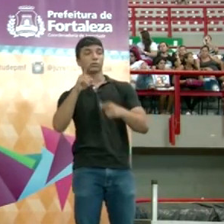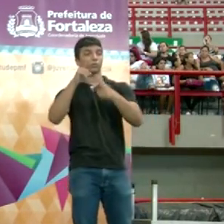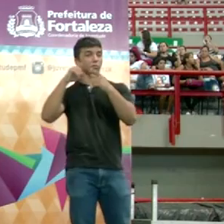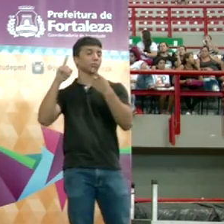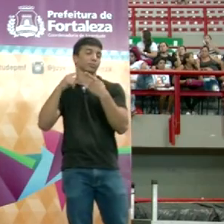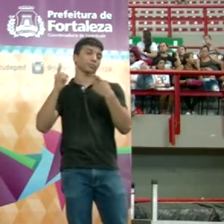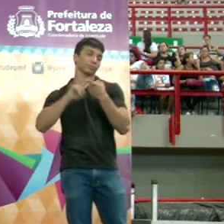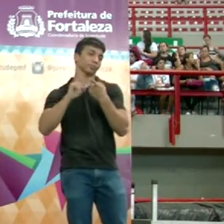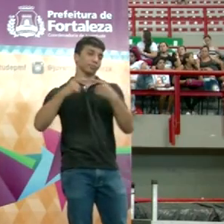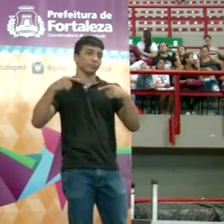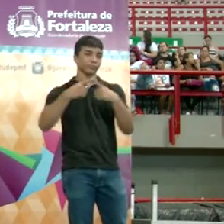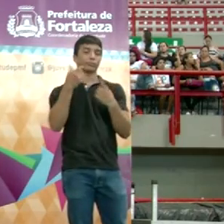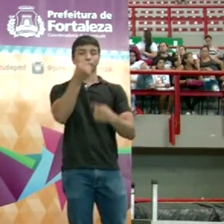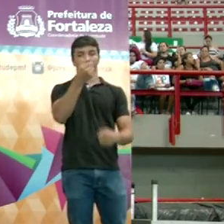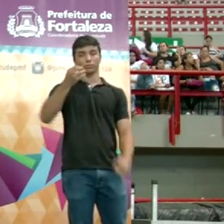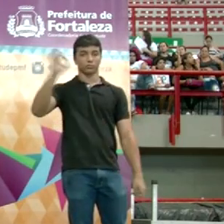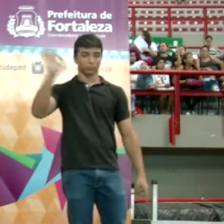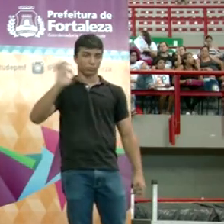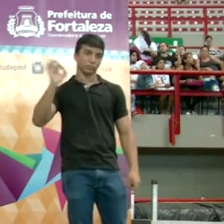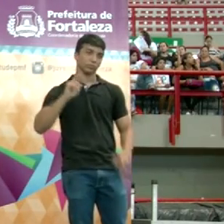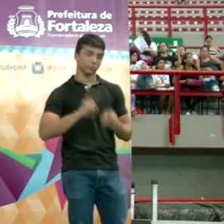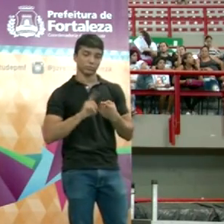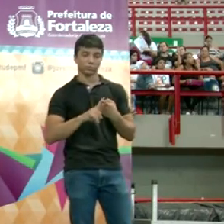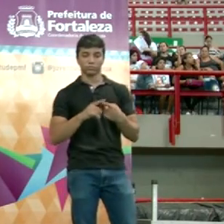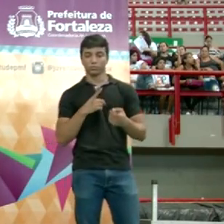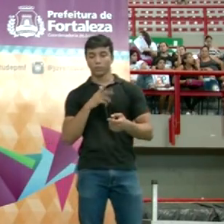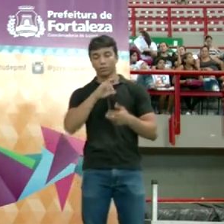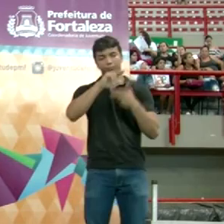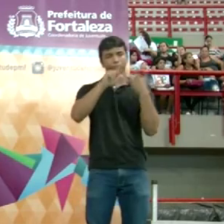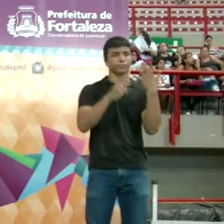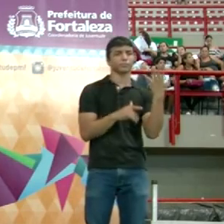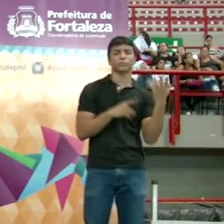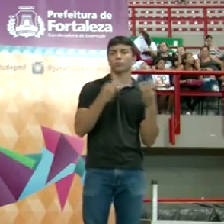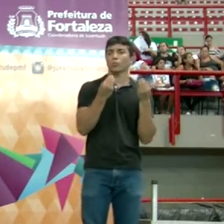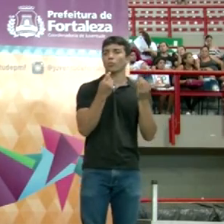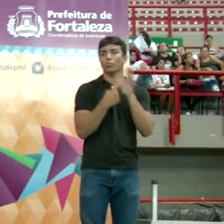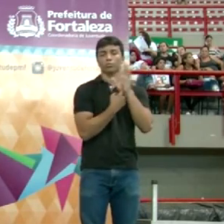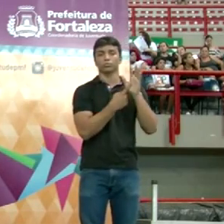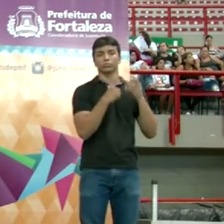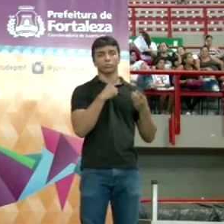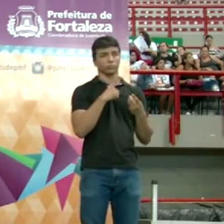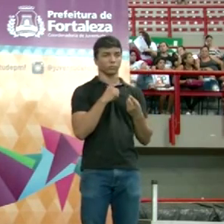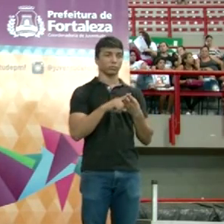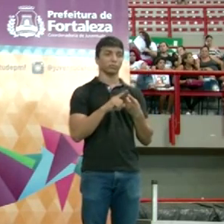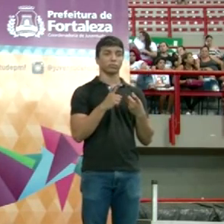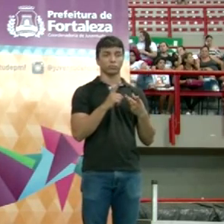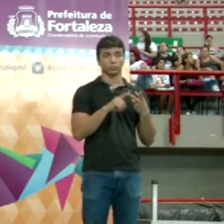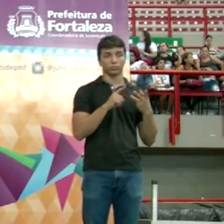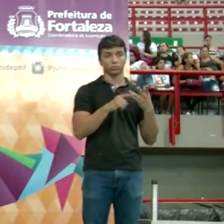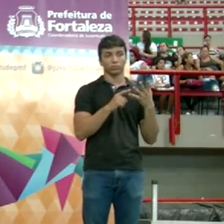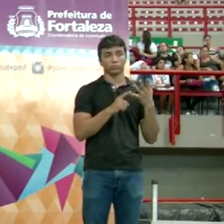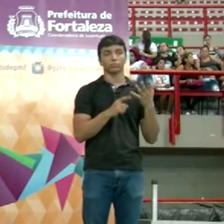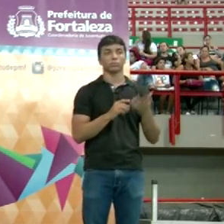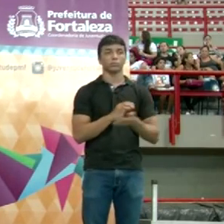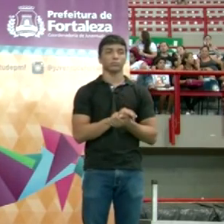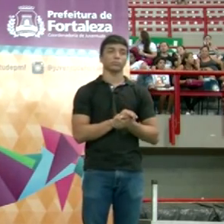0,6 também. Tem várias maneiras de você representar 60%. Tá claro isso, pessoal?